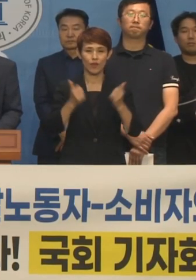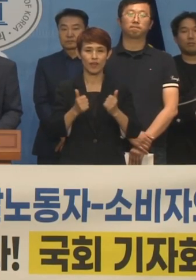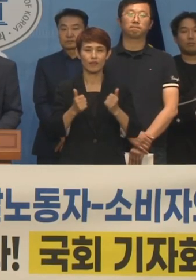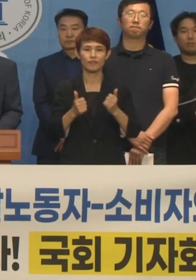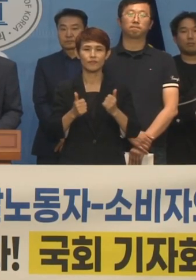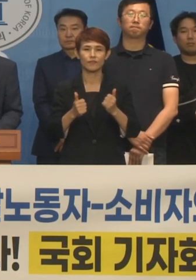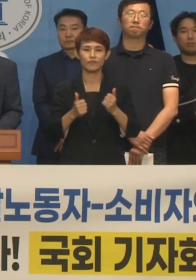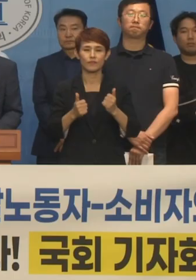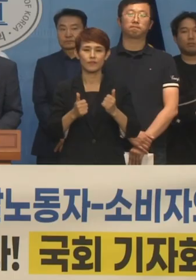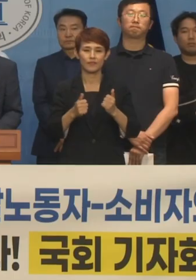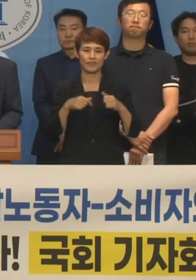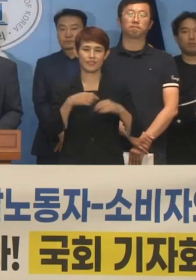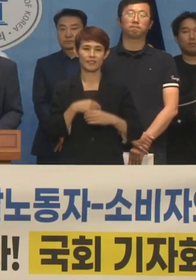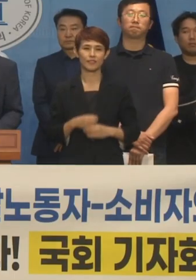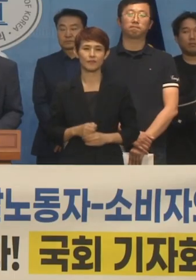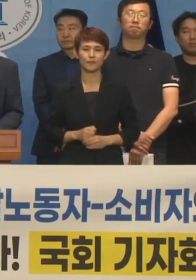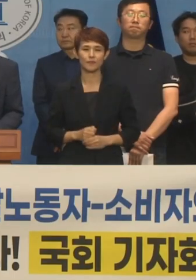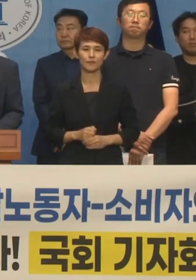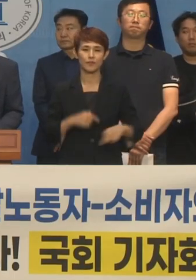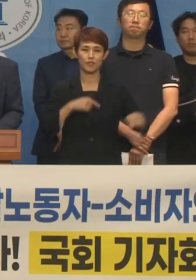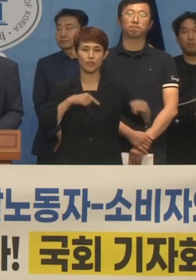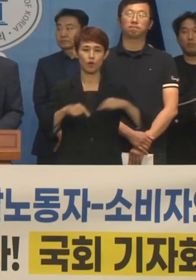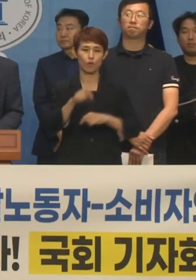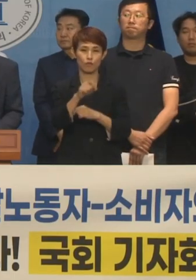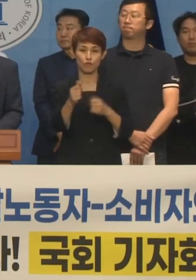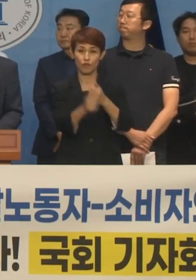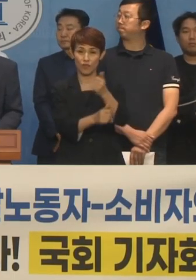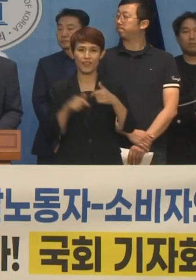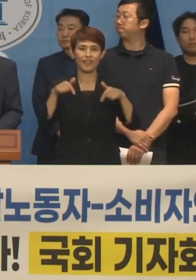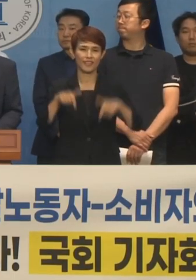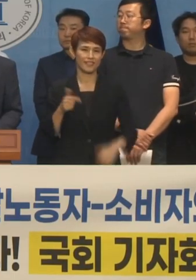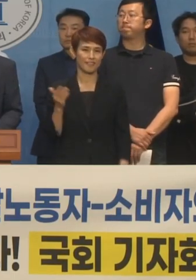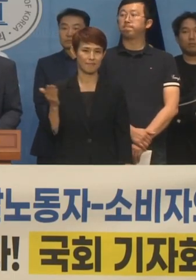정무위원회 간사 강준현 의원님 참석해 주셨습니다.